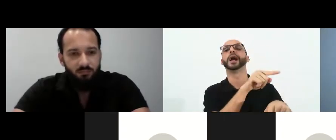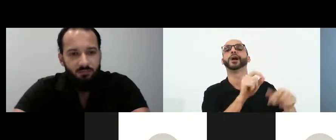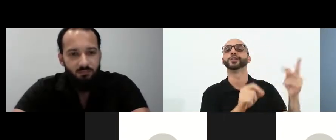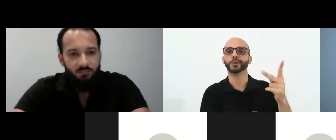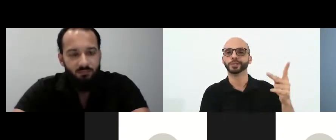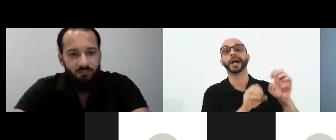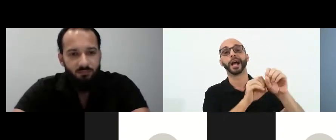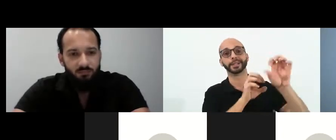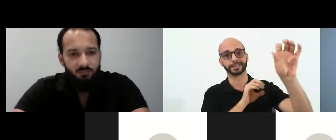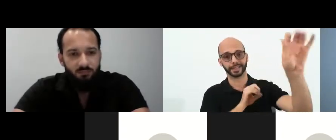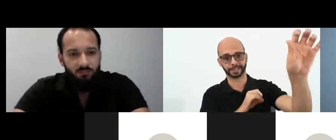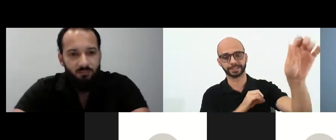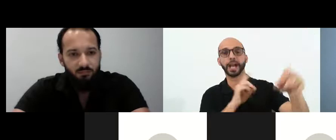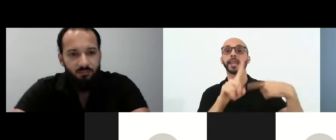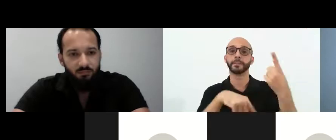fiz pós-graduação,